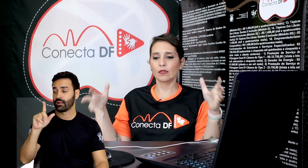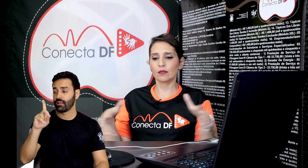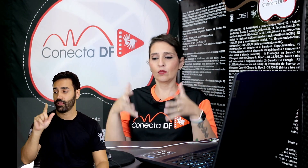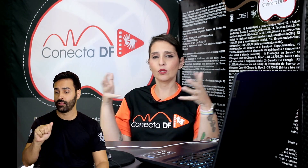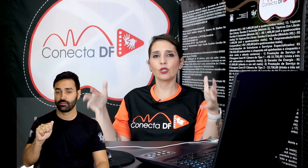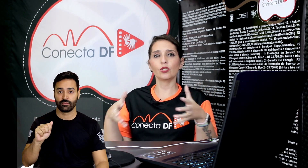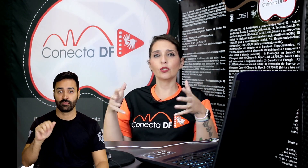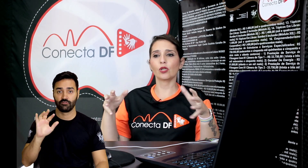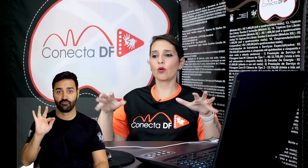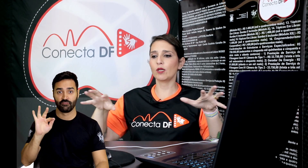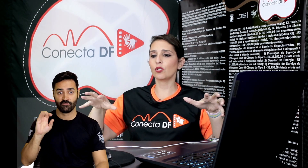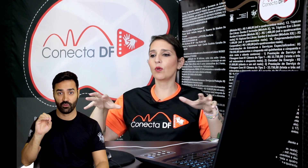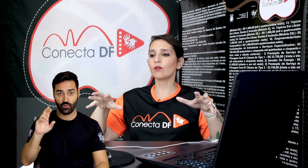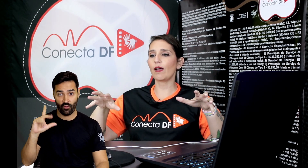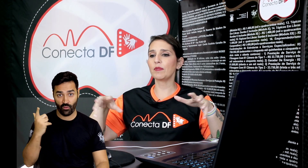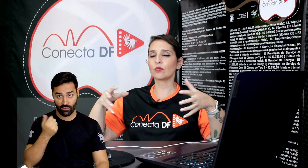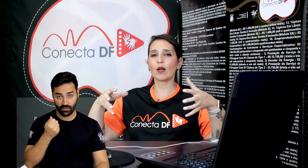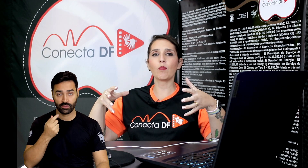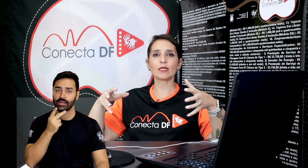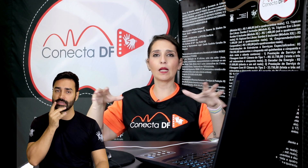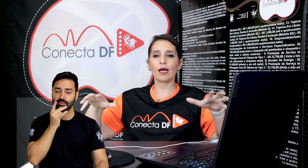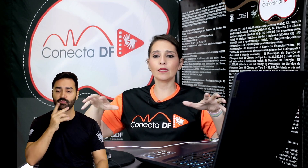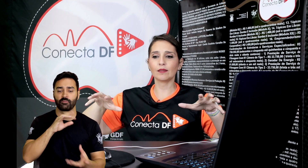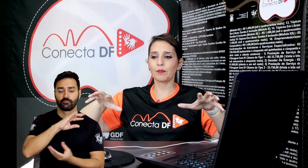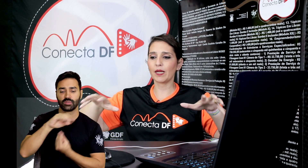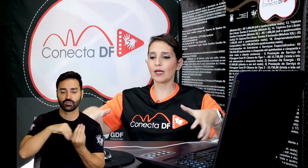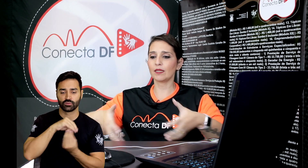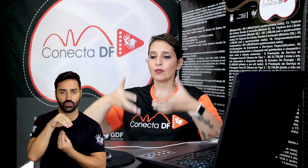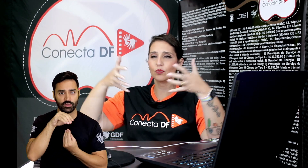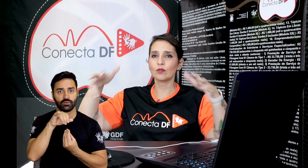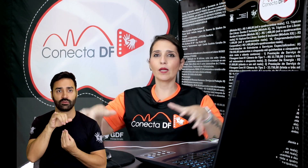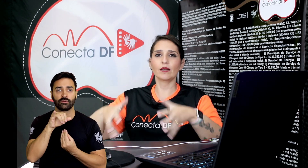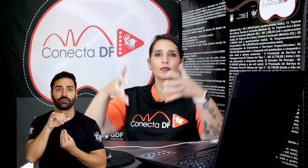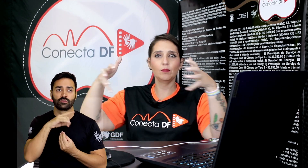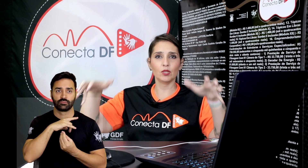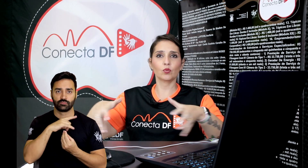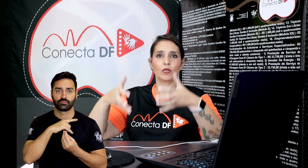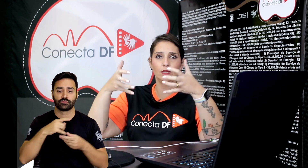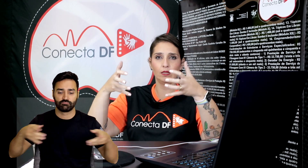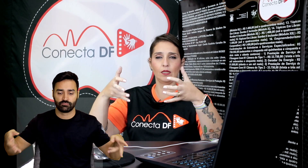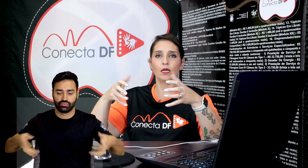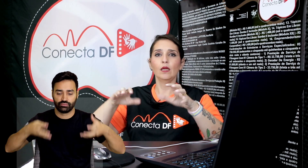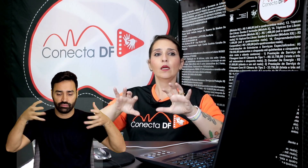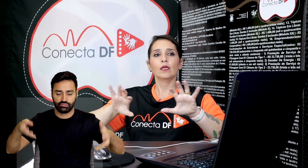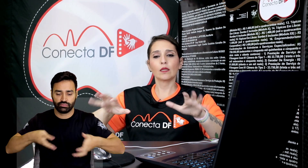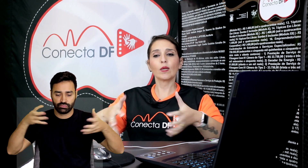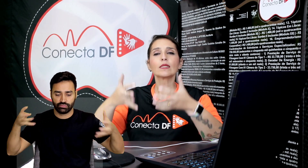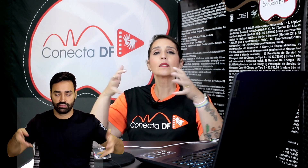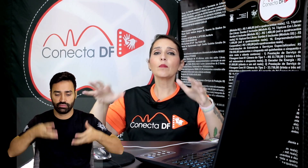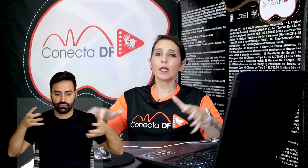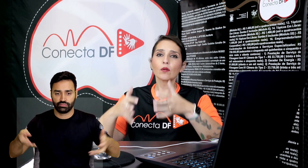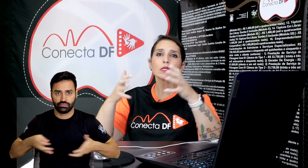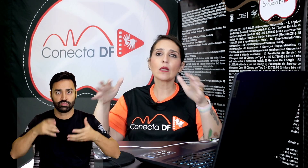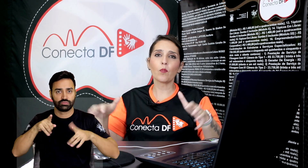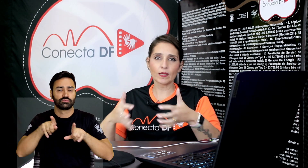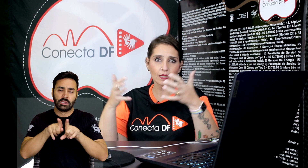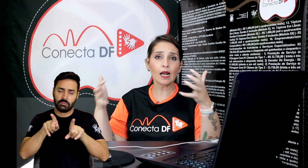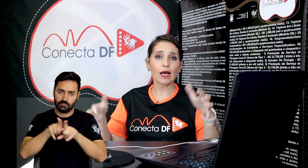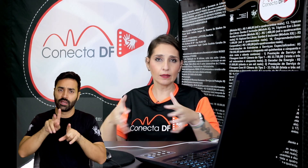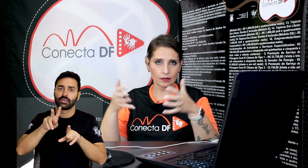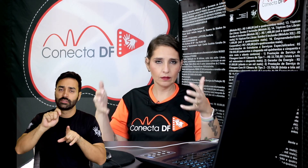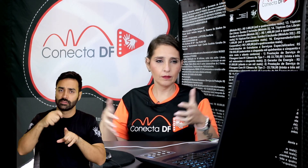né? Então, a gente, geralmente, quando vai misturar uma salada, pega aquelas 2 colheres e mistura, assim, né? Então, esse também é o sinal